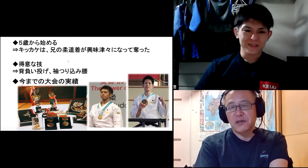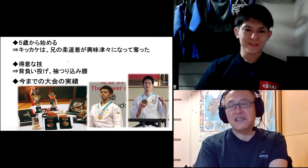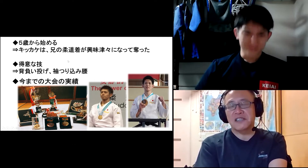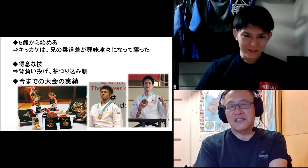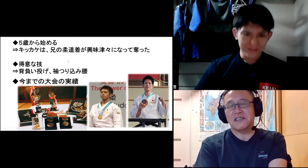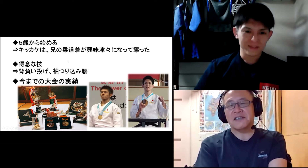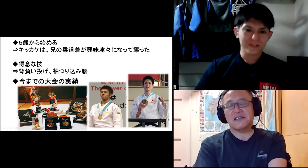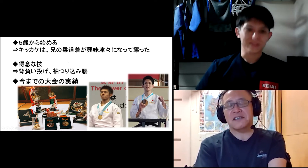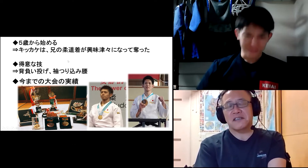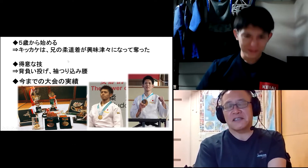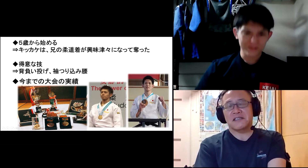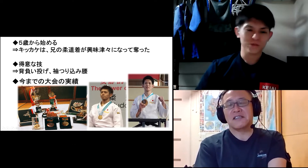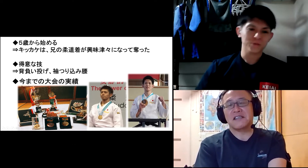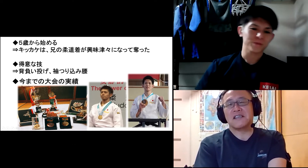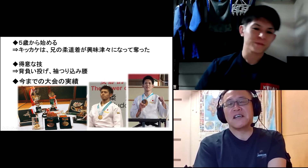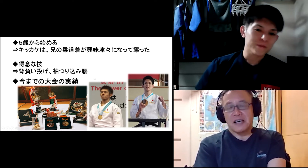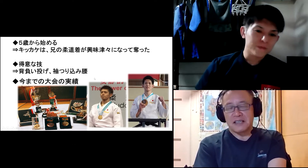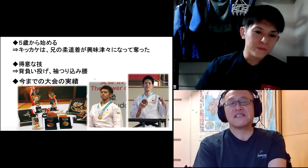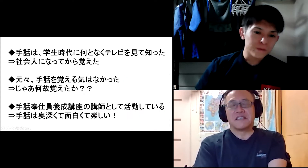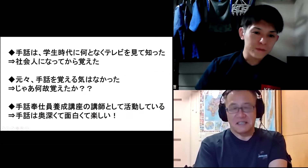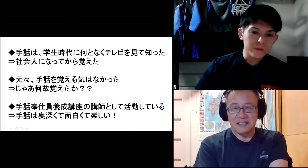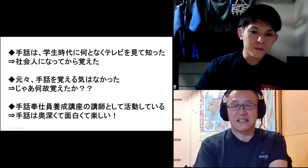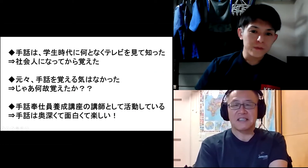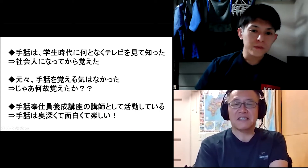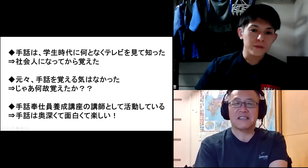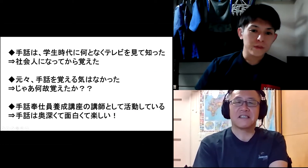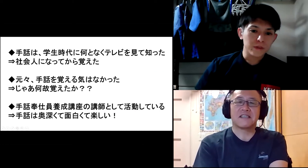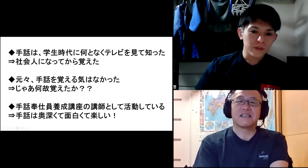常に悔しいです。はい。